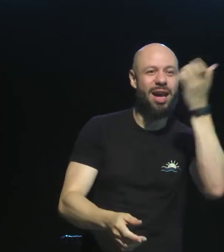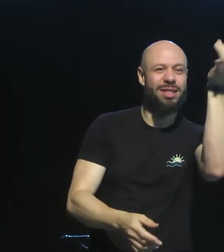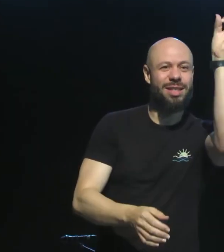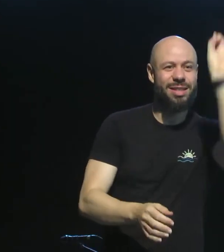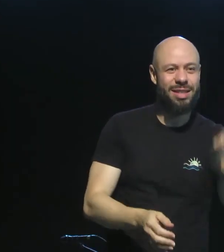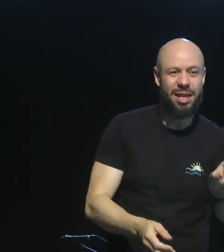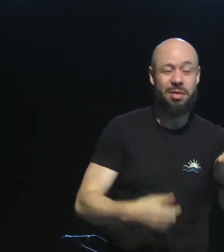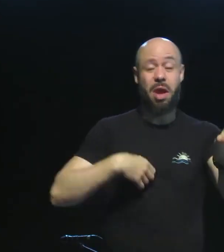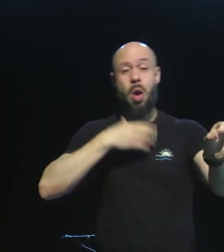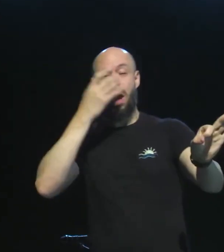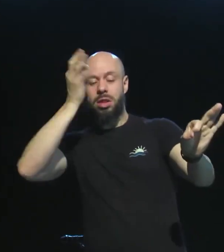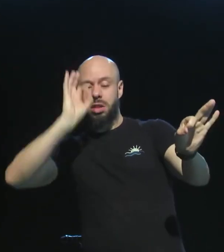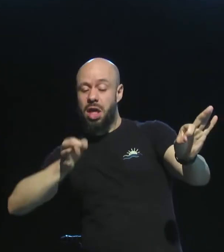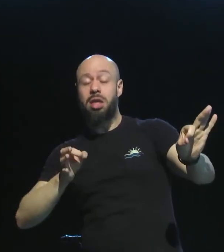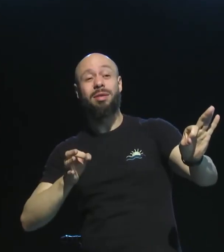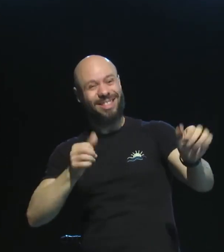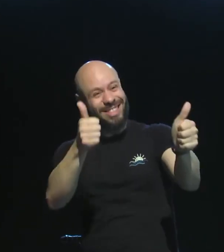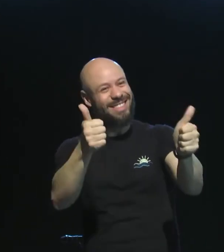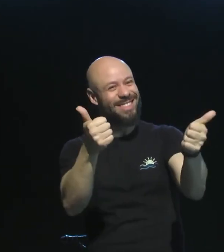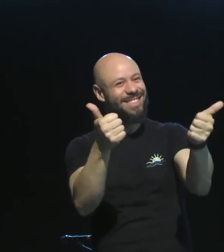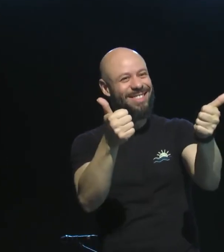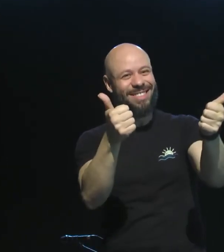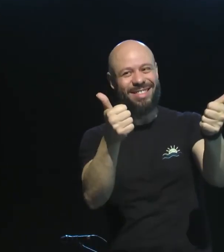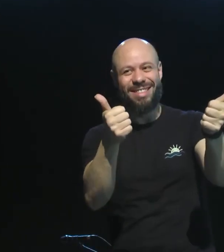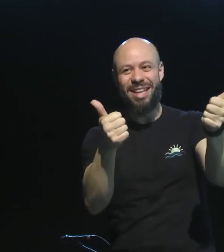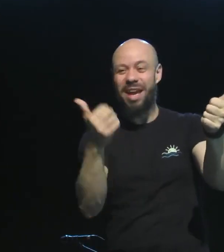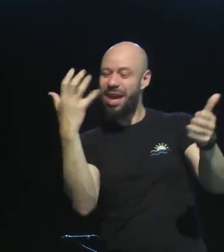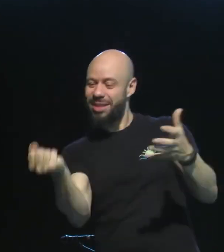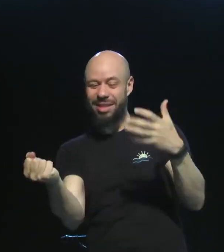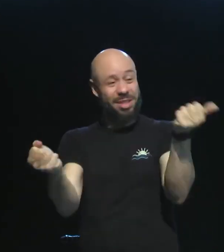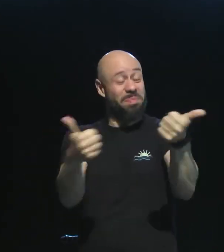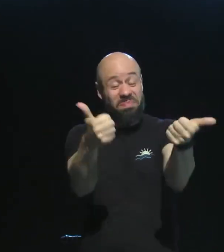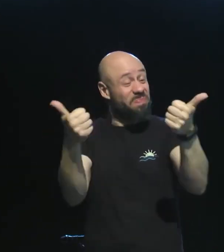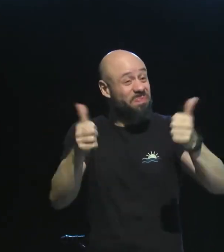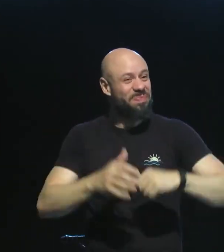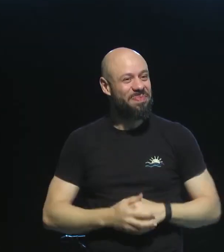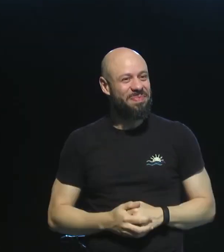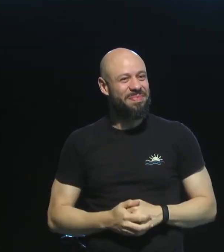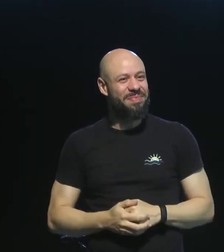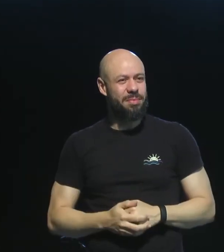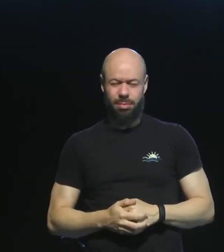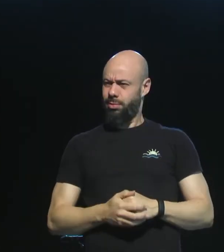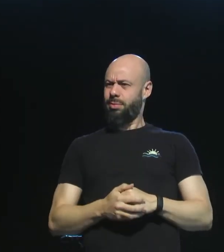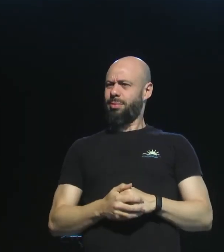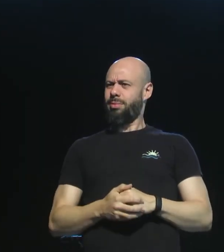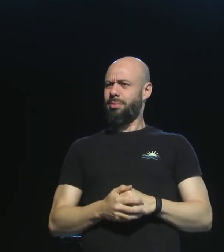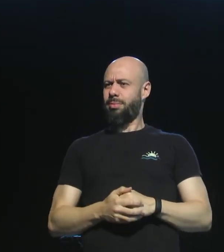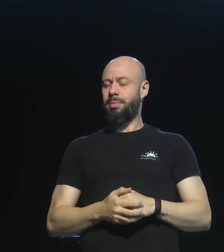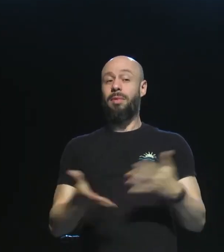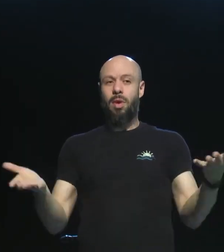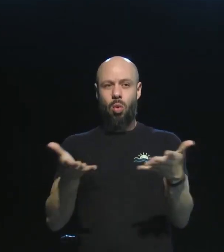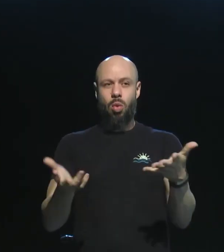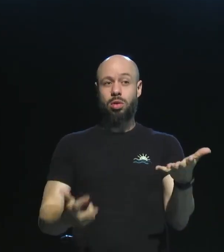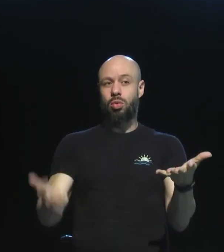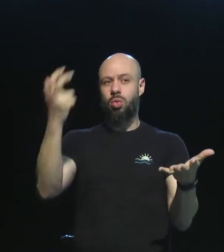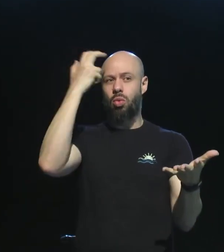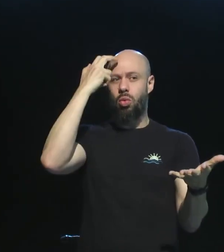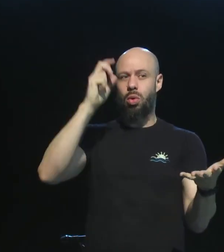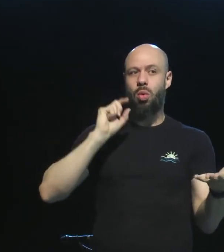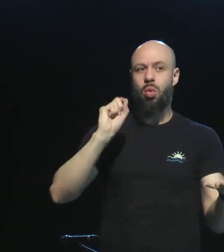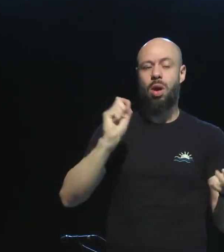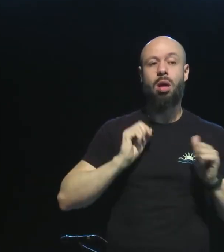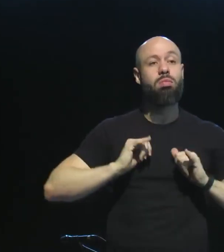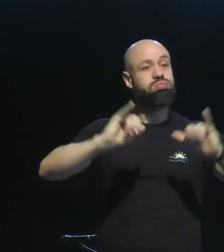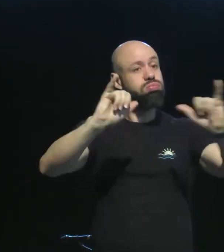se eu acho que é correto, então é verdade. E vamos ser honestos, hoje é o que a cultura